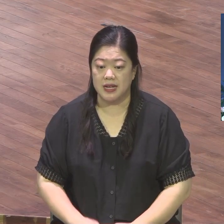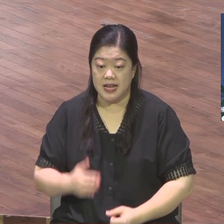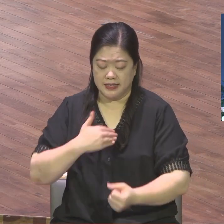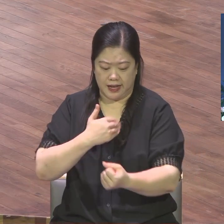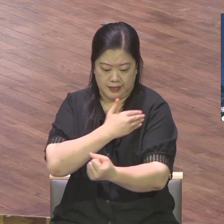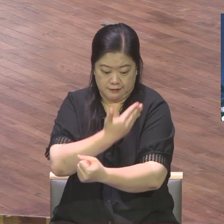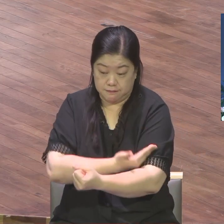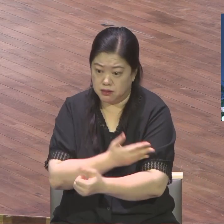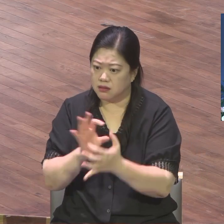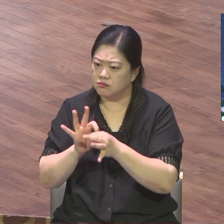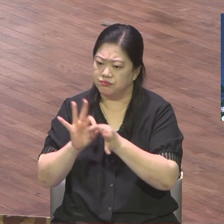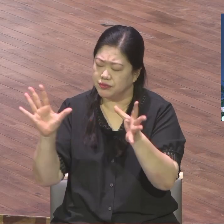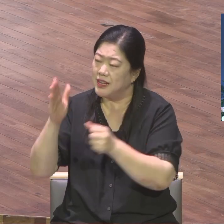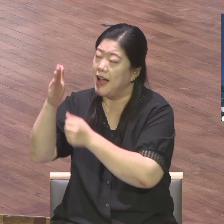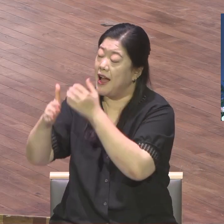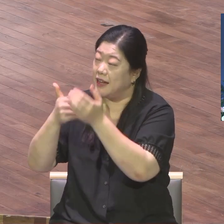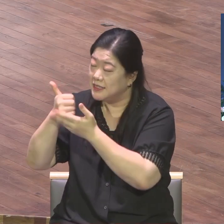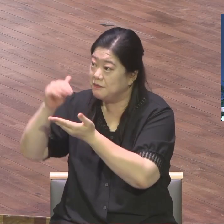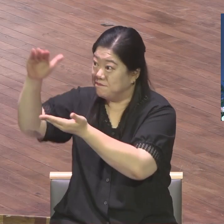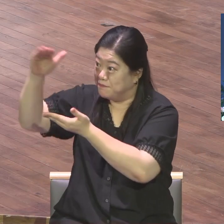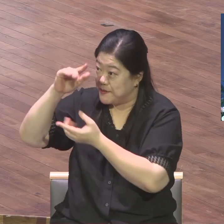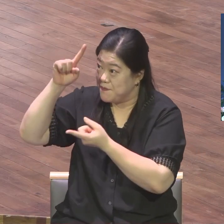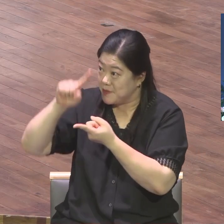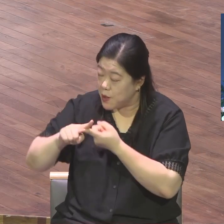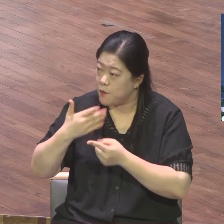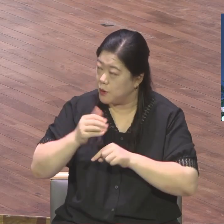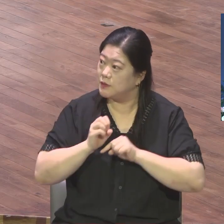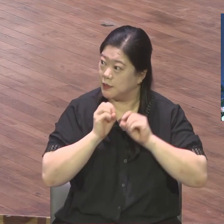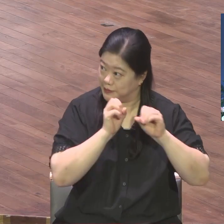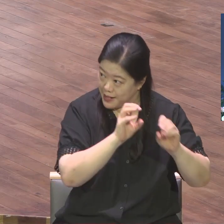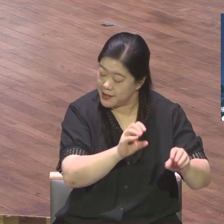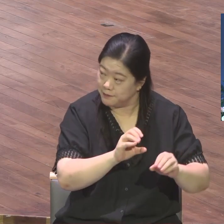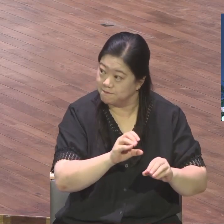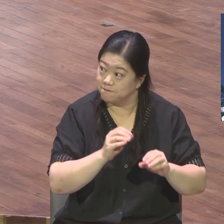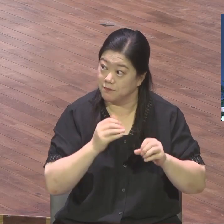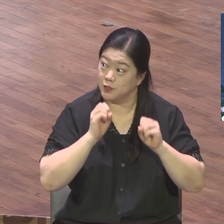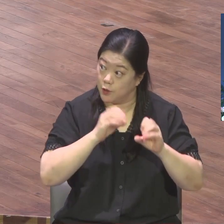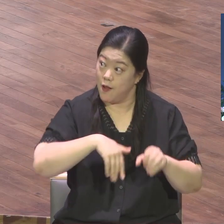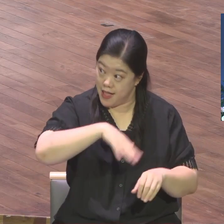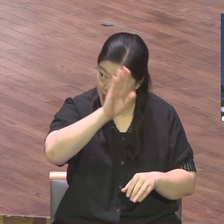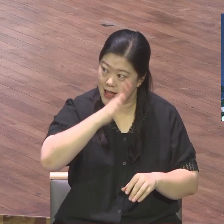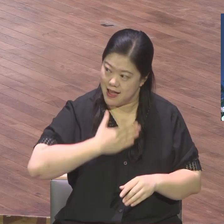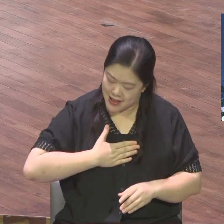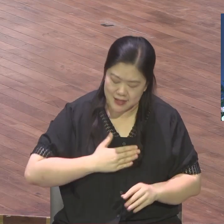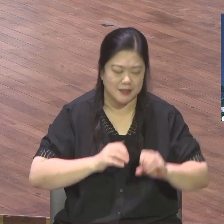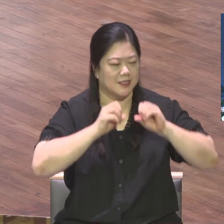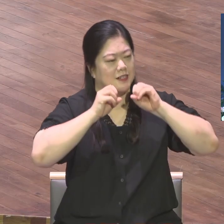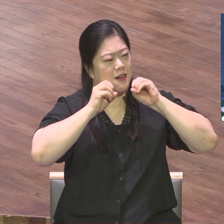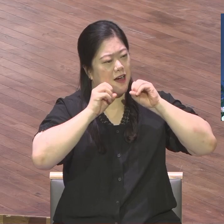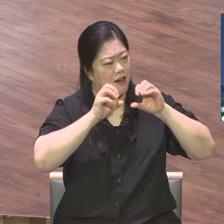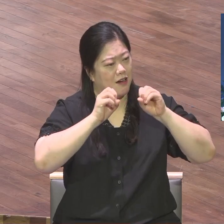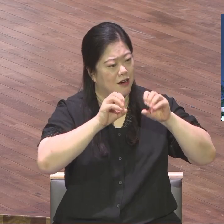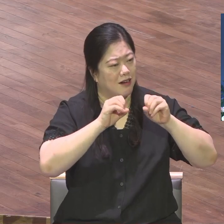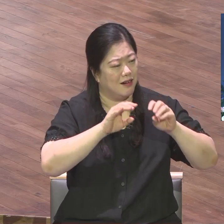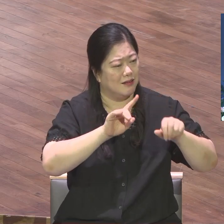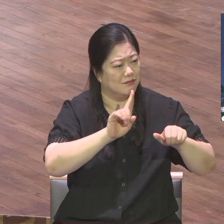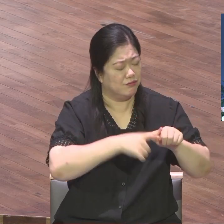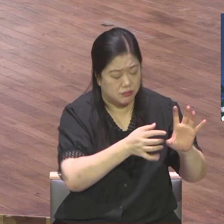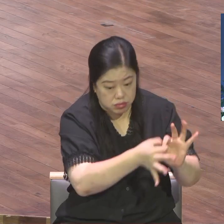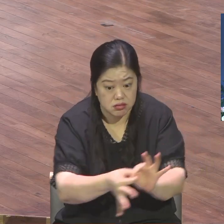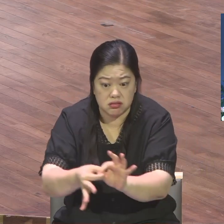역사하셔서 현장을 회복하게 하신다. 우리 신앙생활 겁없이 해야 됩니다. 신나게 해야